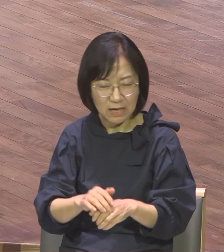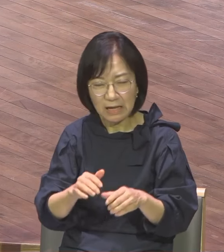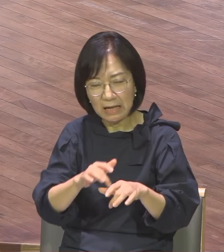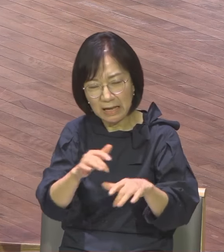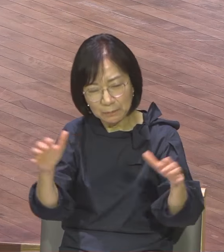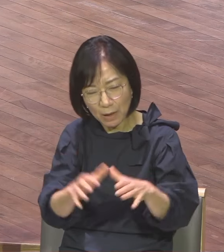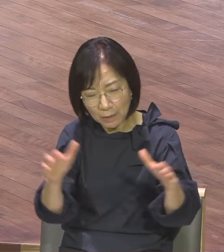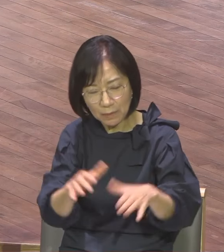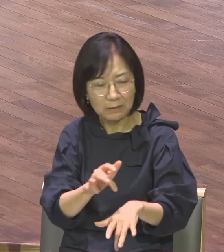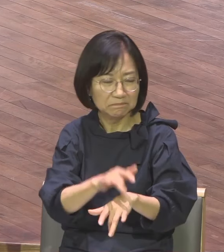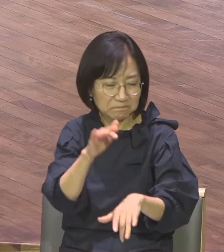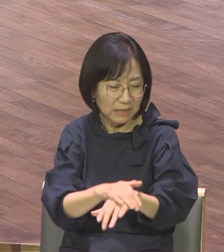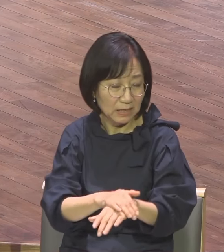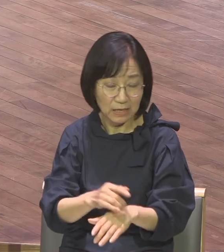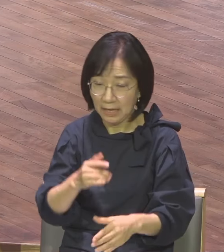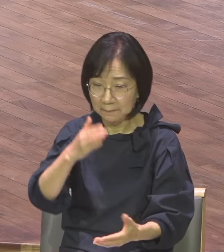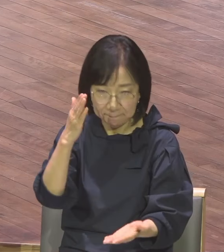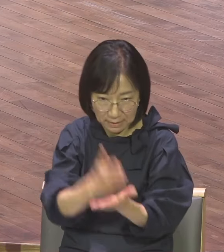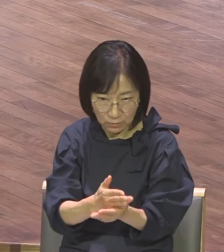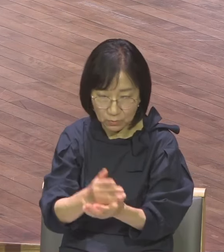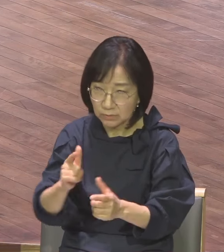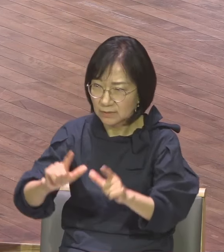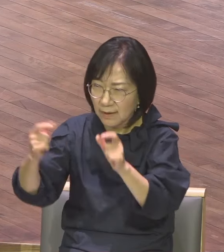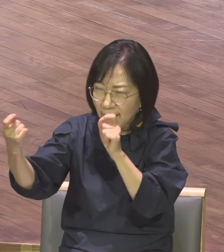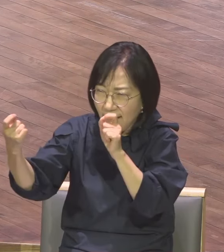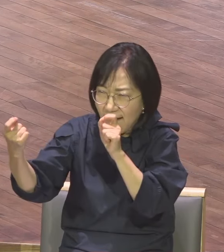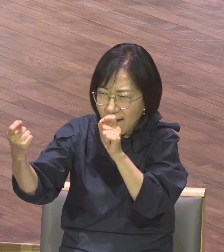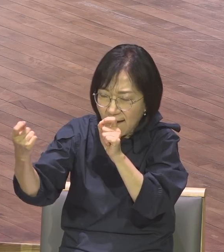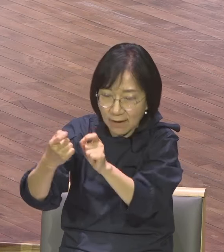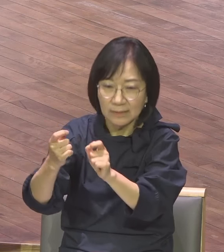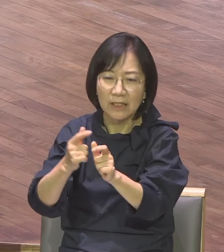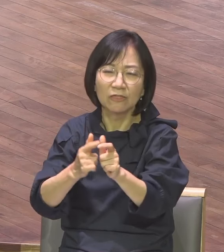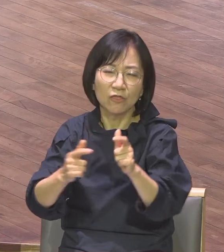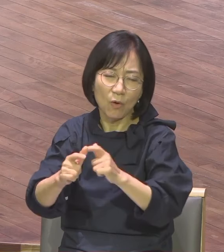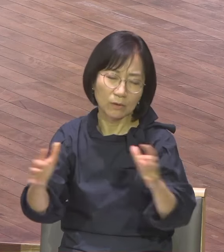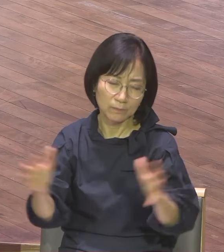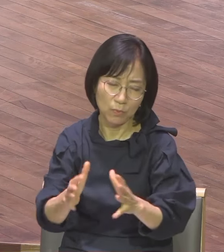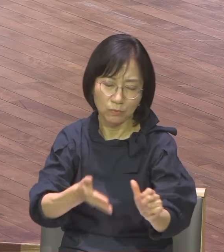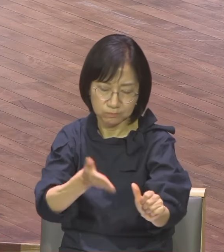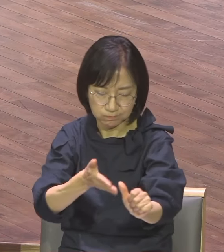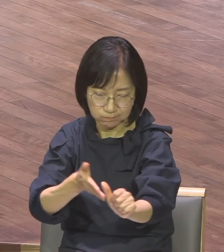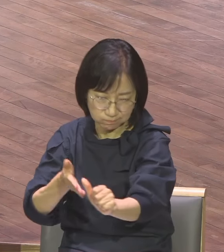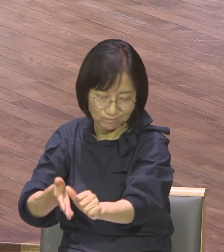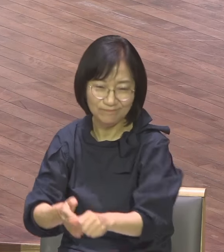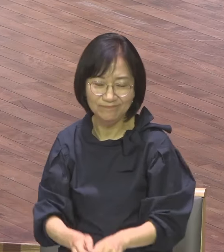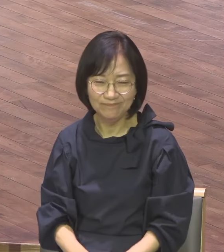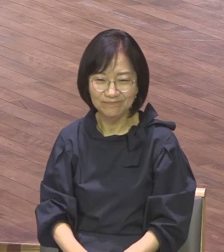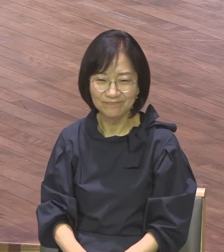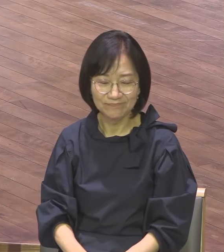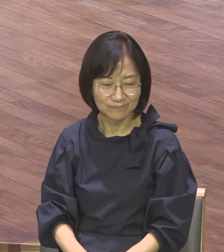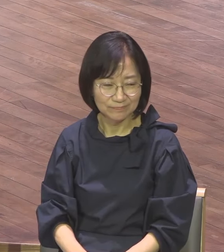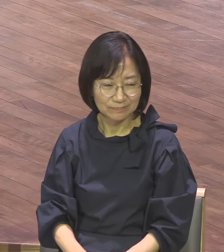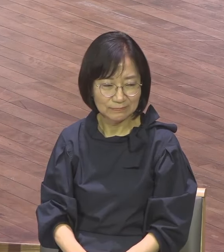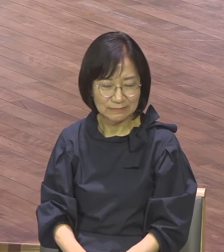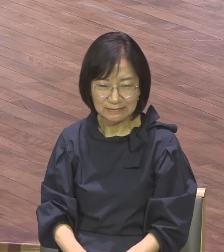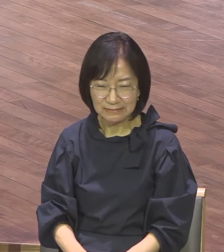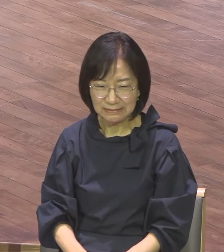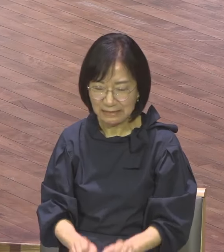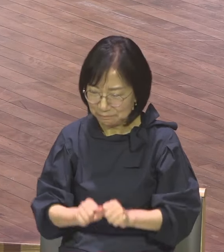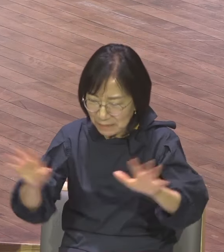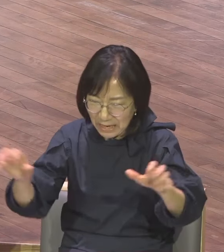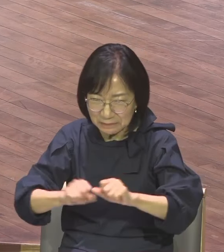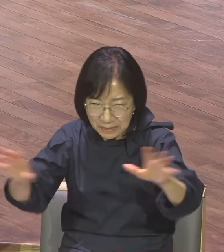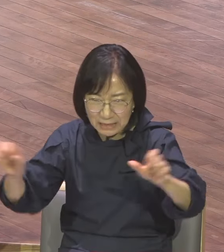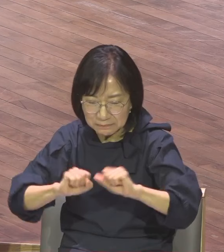말고 오직 그날에 그날이 가까이 볼수록 더욱 그리하자. 모이자 모여. 모이기를 피하지 말고 자꾸